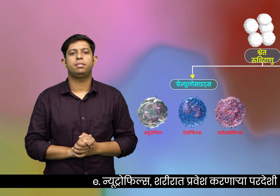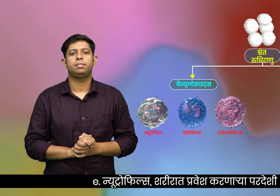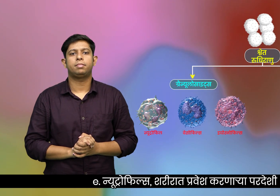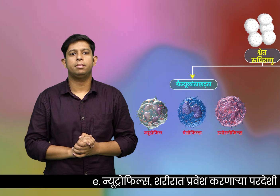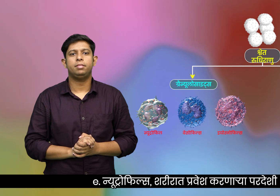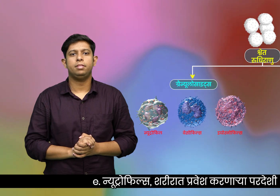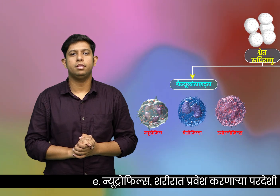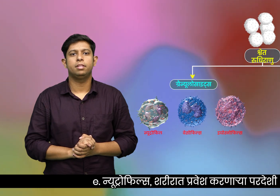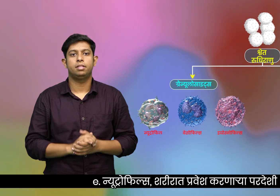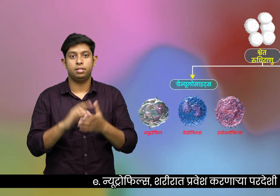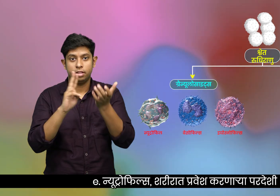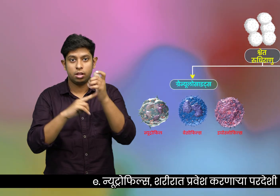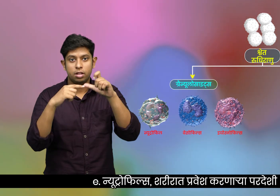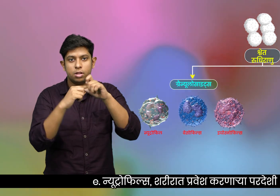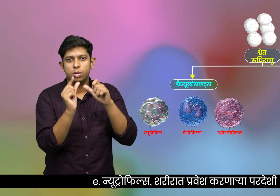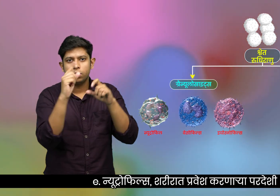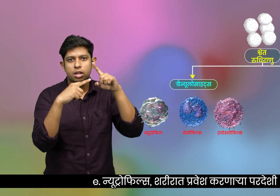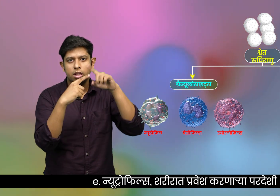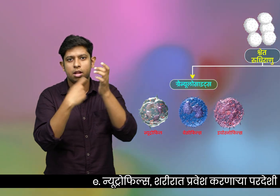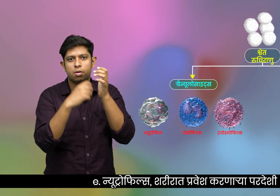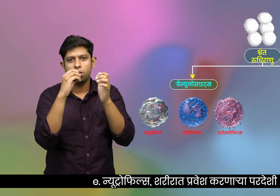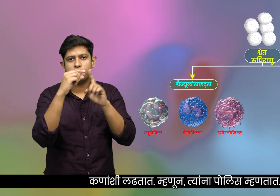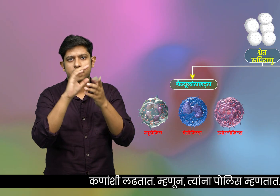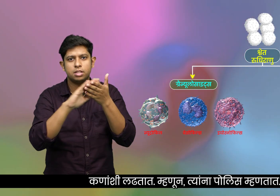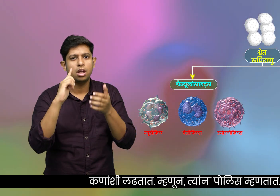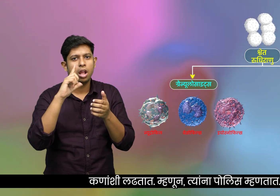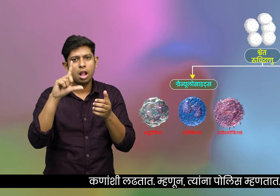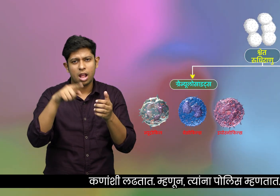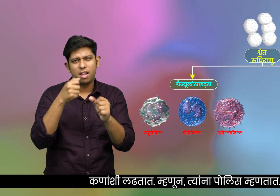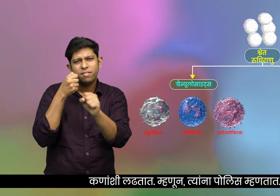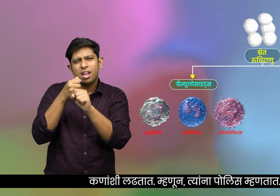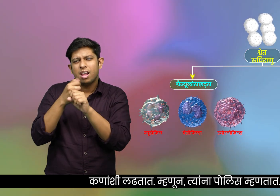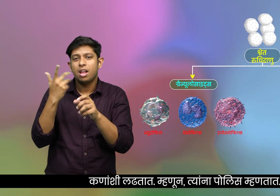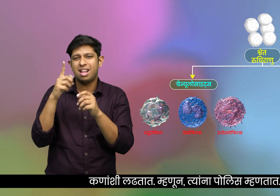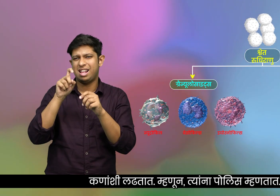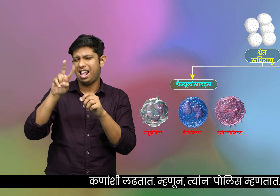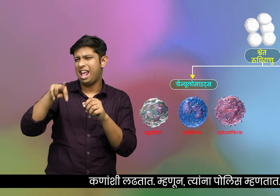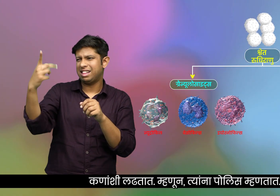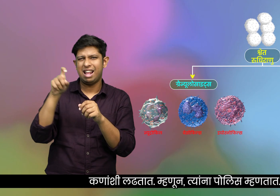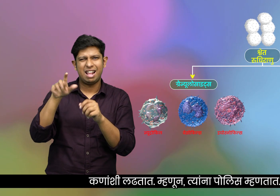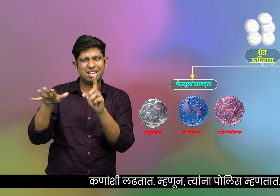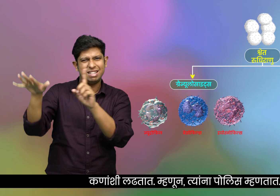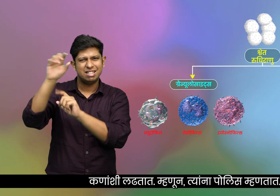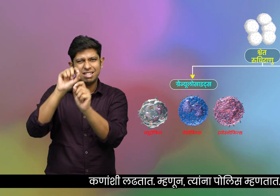न्यूट्रोफिल्स शरीरात प्रवेश करणाऱ्या परदेशी कणांशी लढतात, म्हणून त्यांना पोलीस